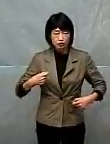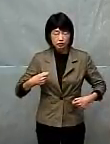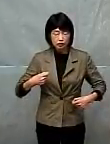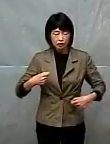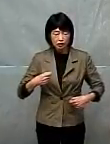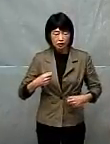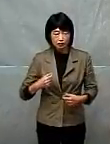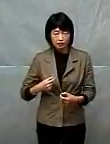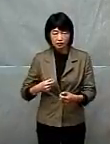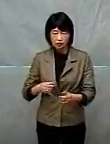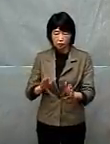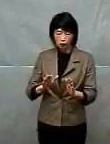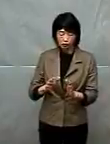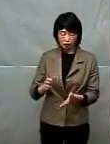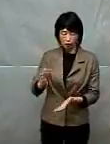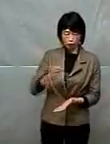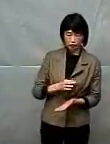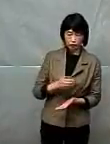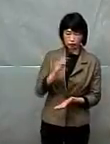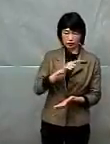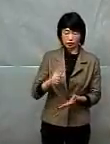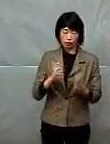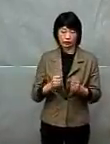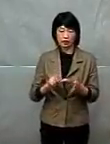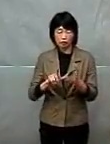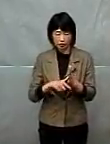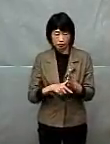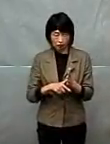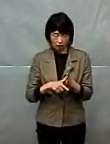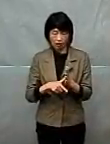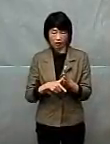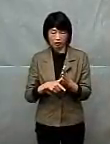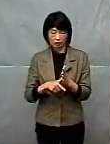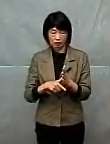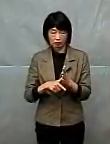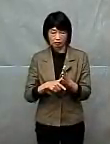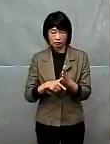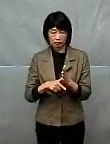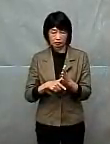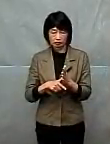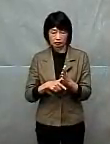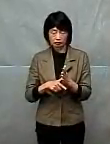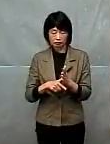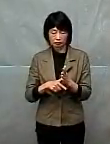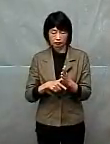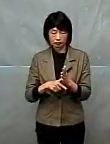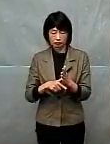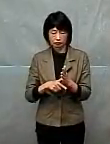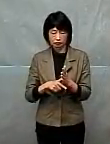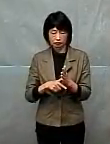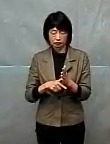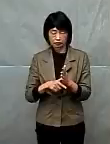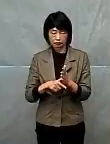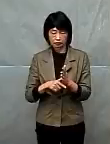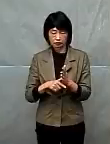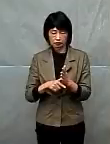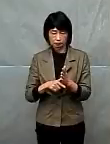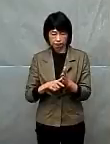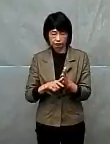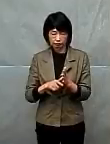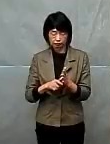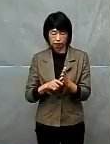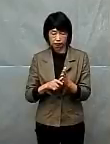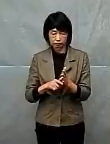県であり、県民、その税金であるので、行政運営というのは県民になるかと思います。で